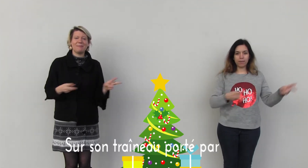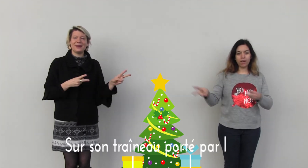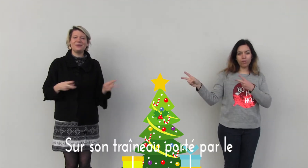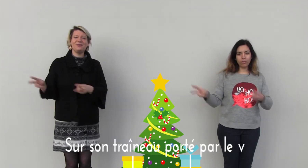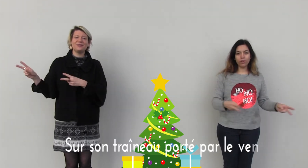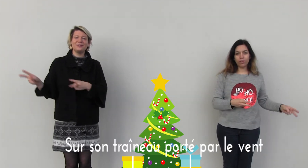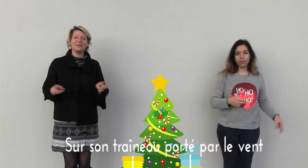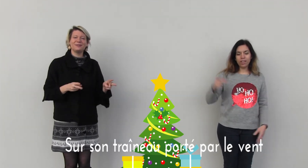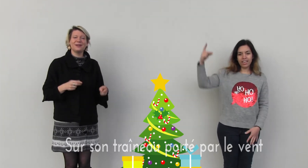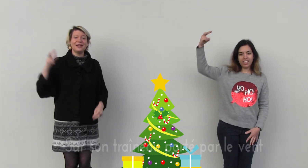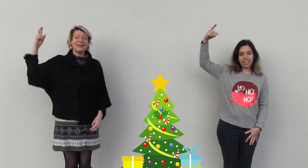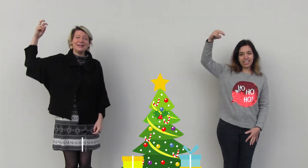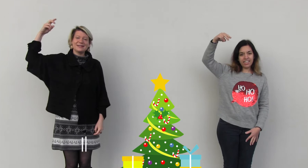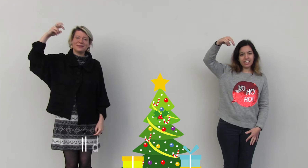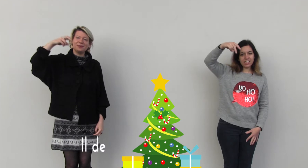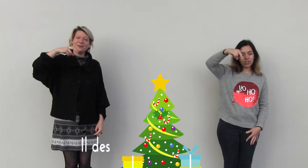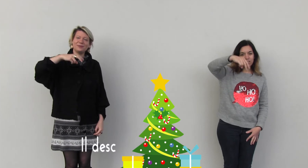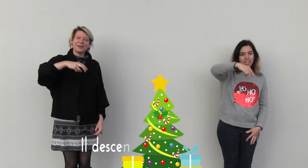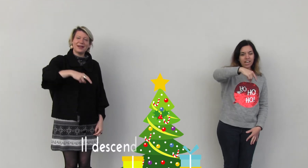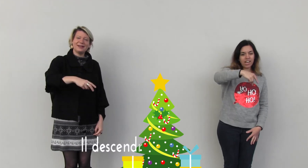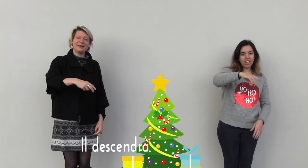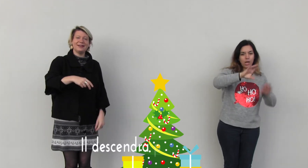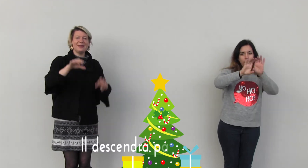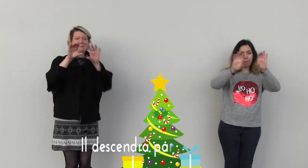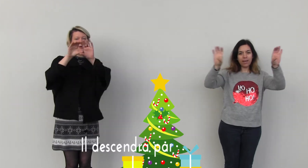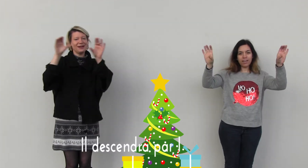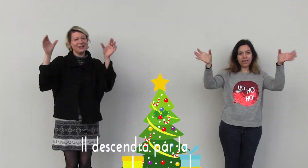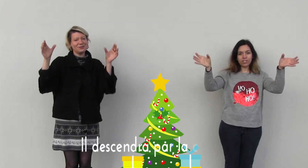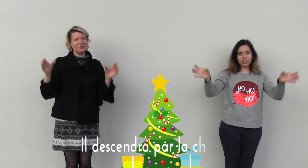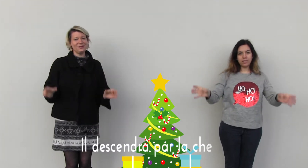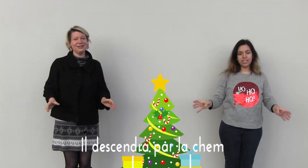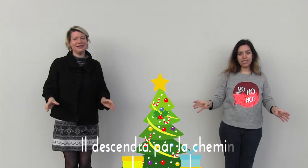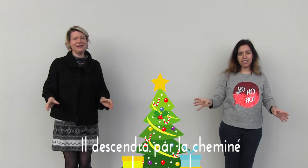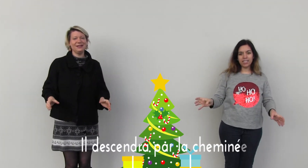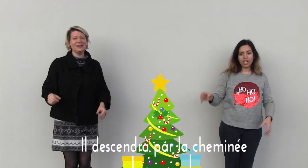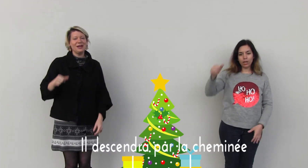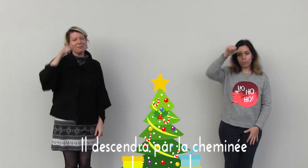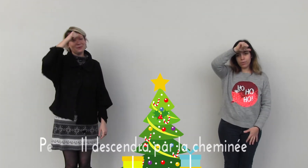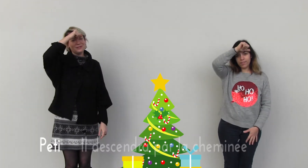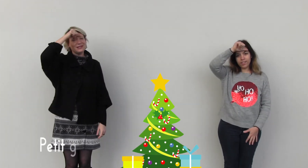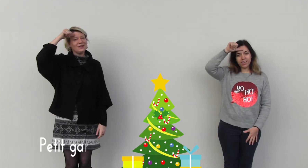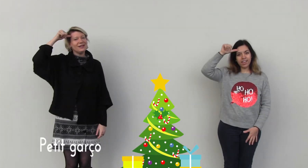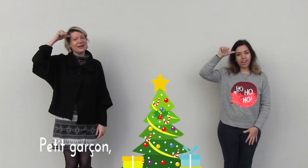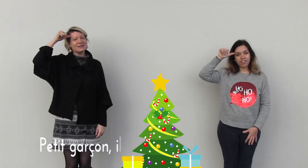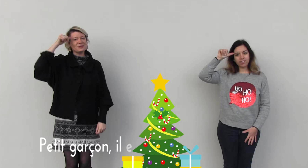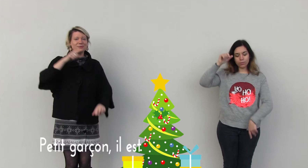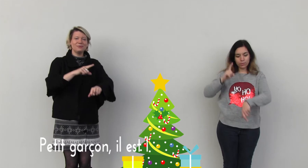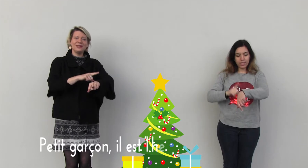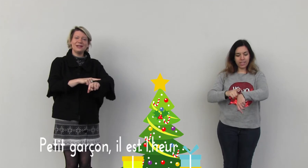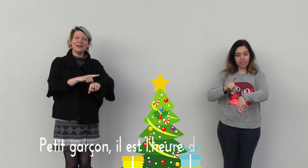par le vent Il descendra par la cheminée Petit garçon, il est